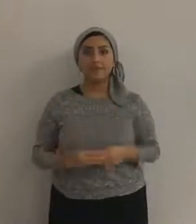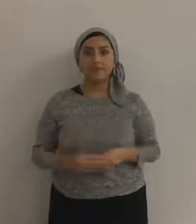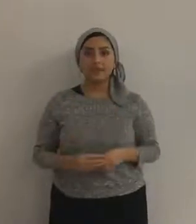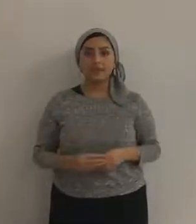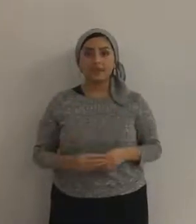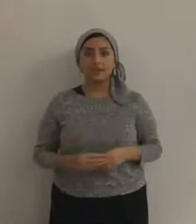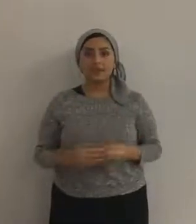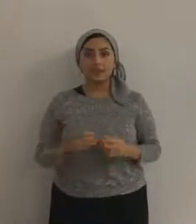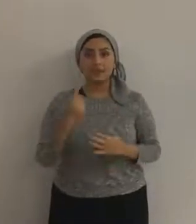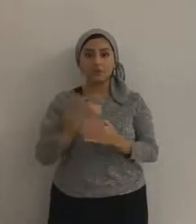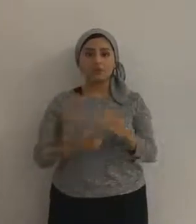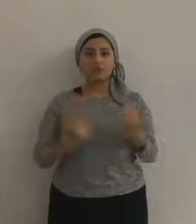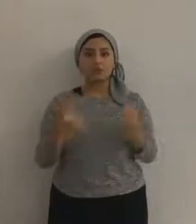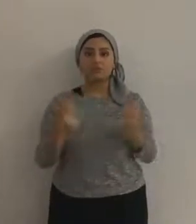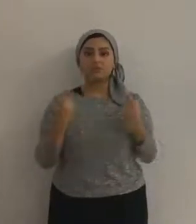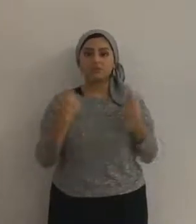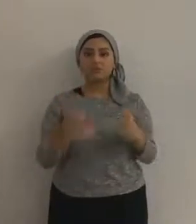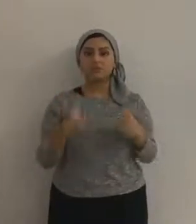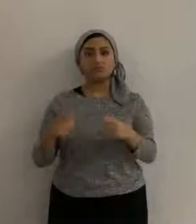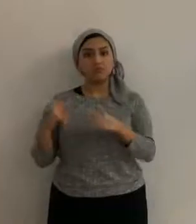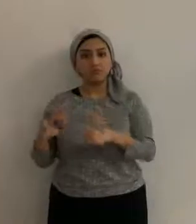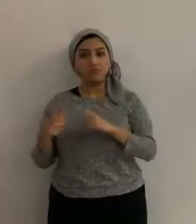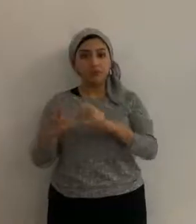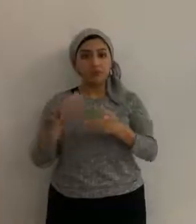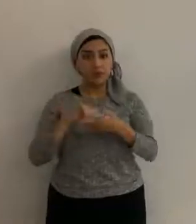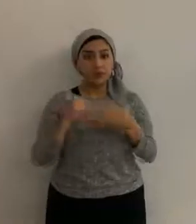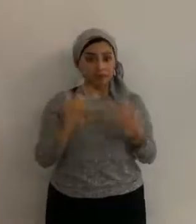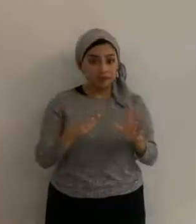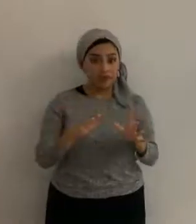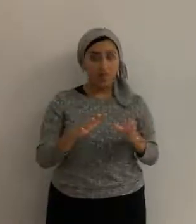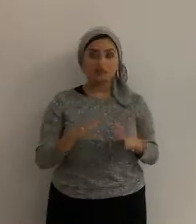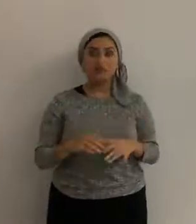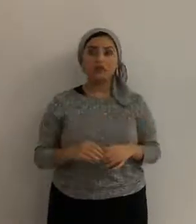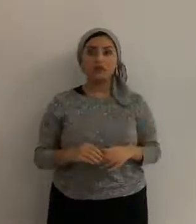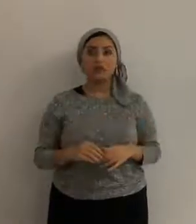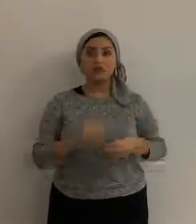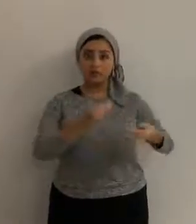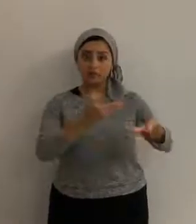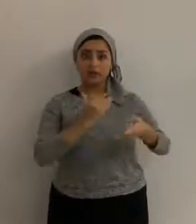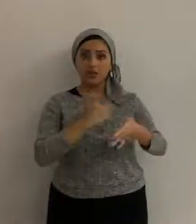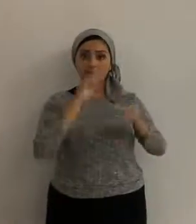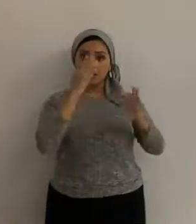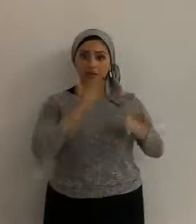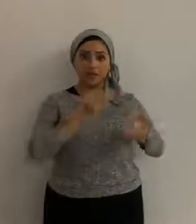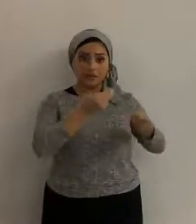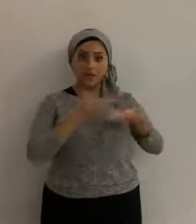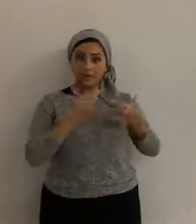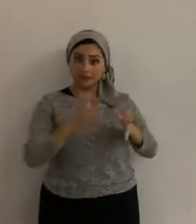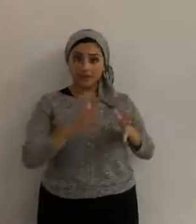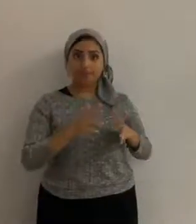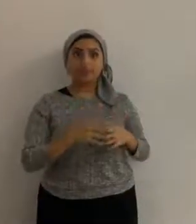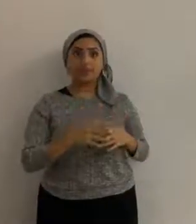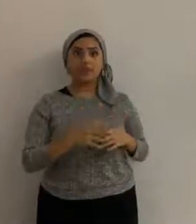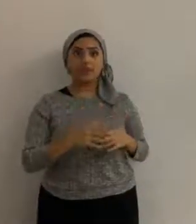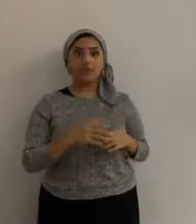lo que está sucediendo, y de ahí, como ya nos ha dicho nuestro amado Roy, sacar